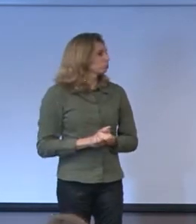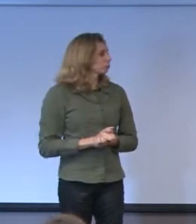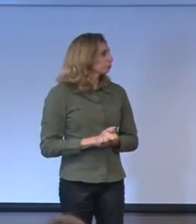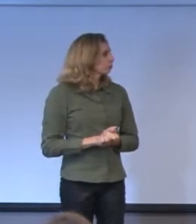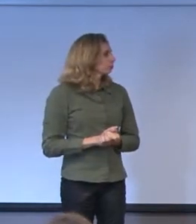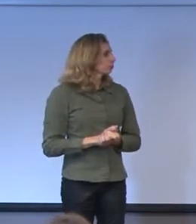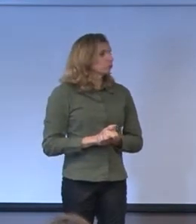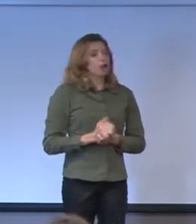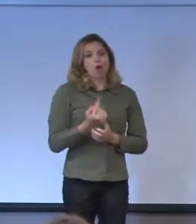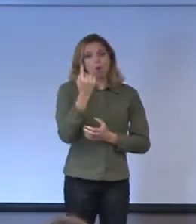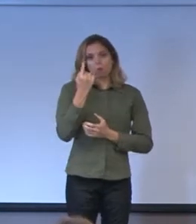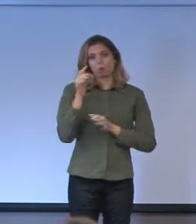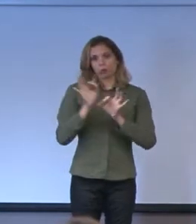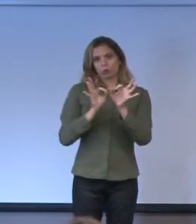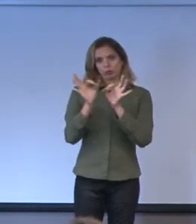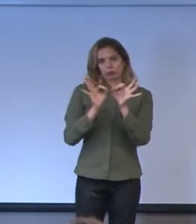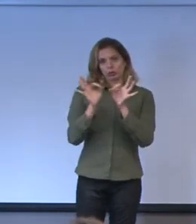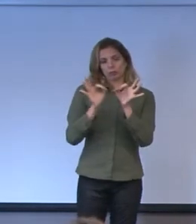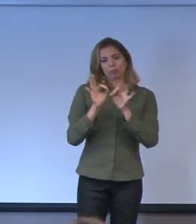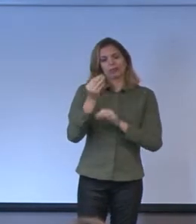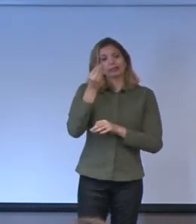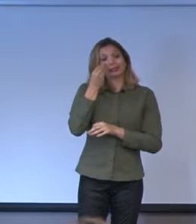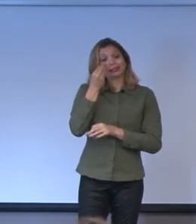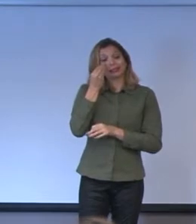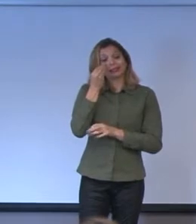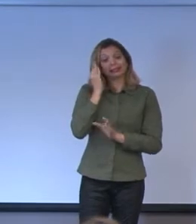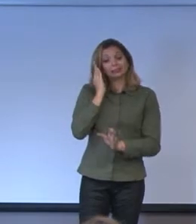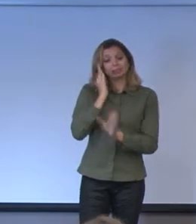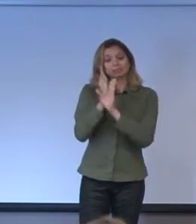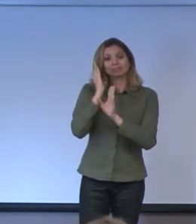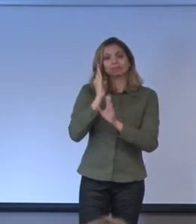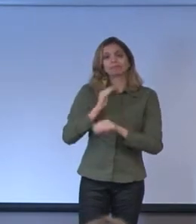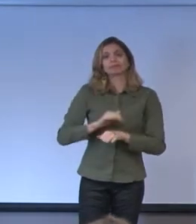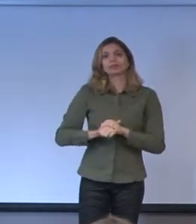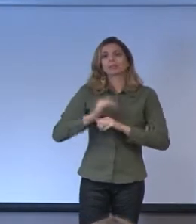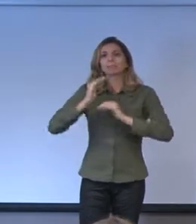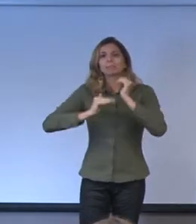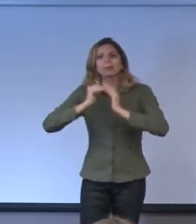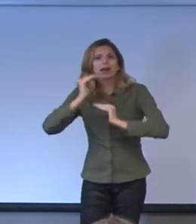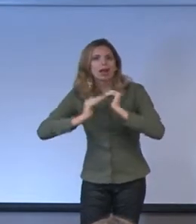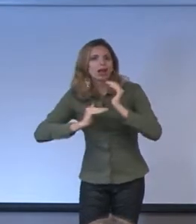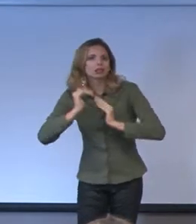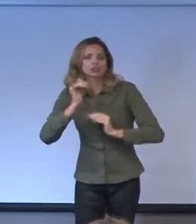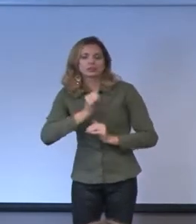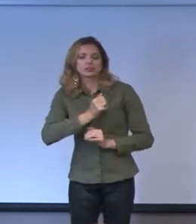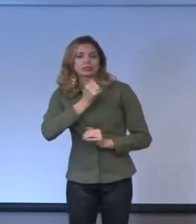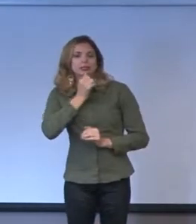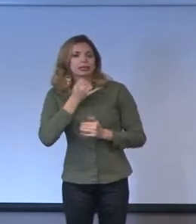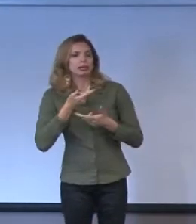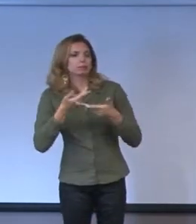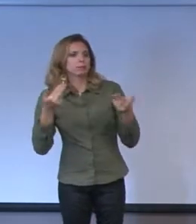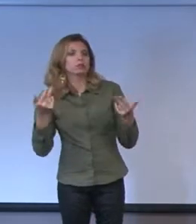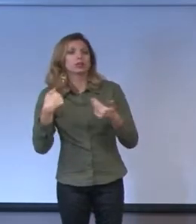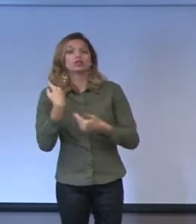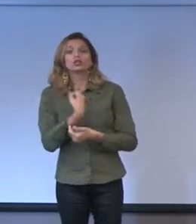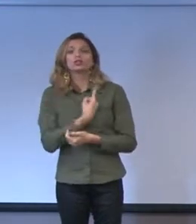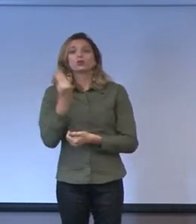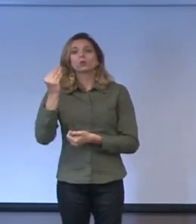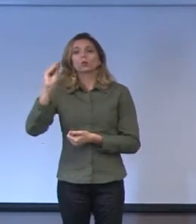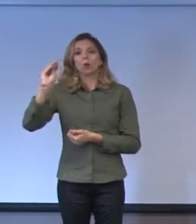Um dos programas do Instituto tenta identificar práticas exemplares, a gente publica isso num portal